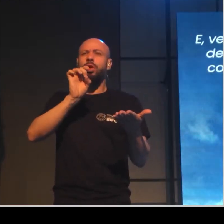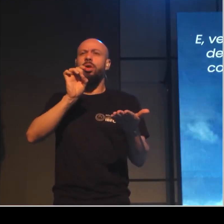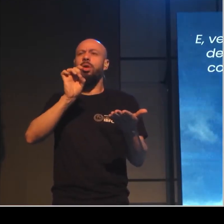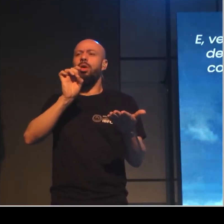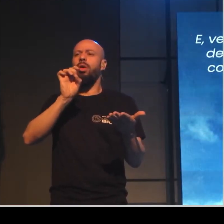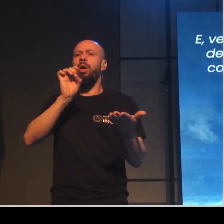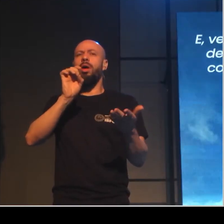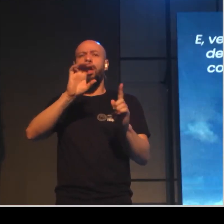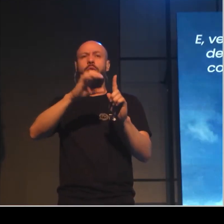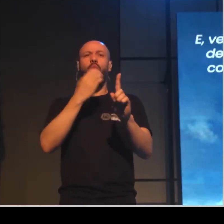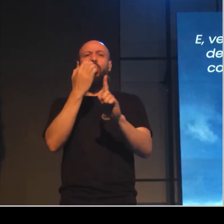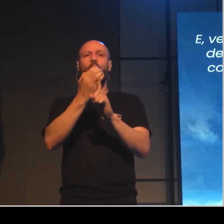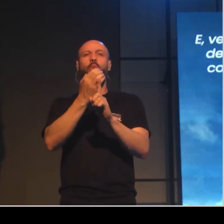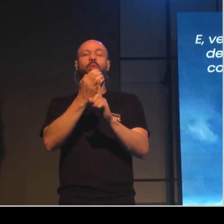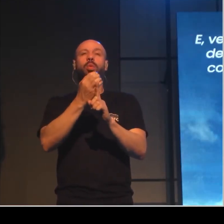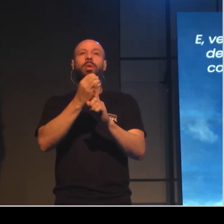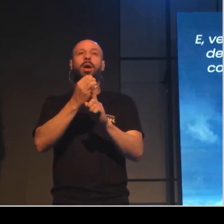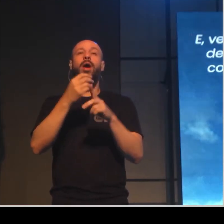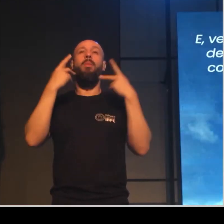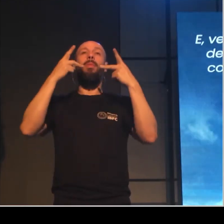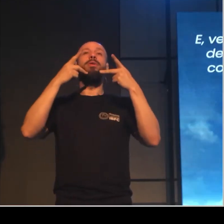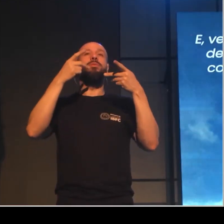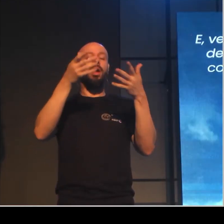é quando você vem no culto e às vezes fica cochilando?